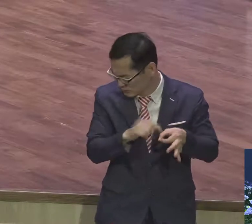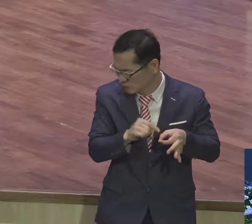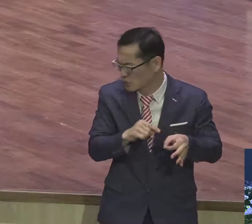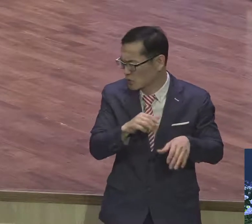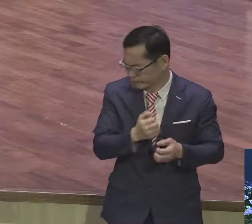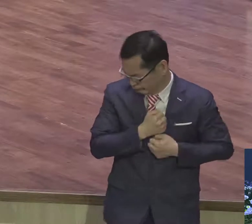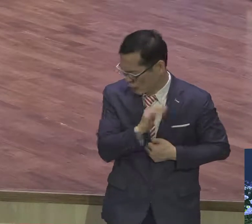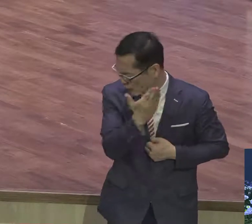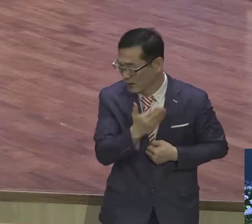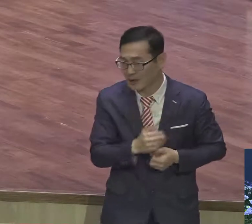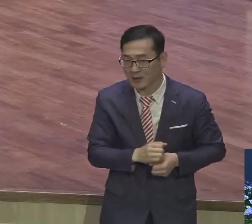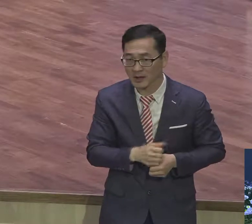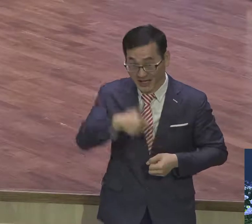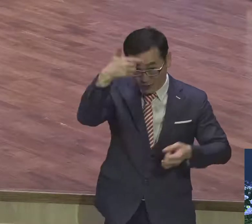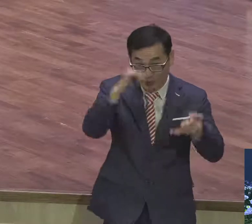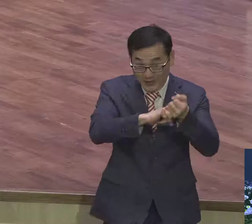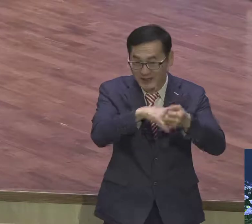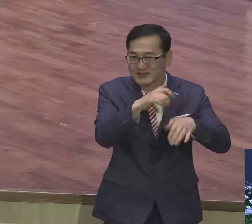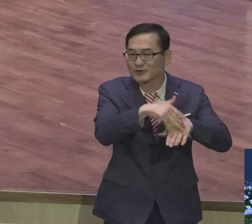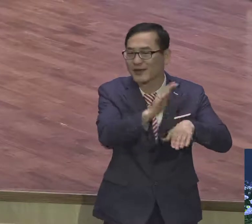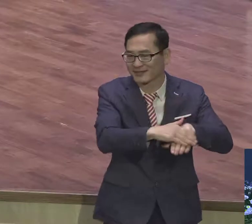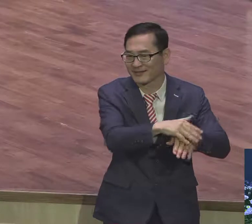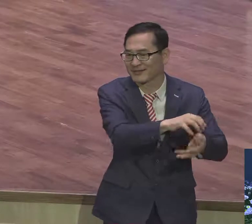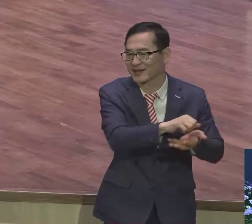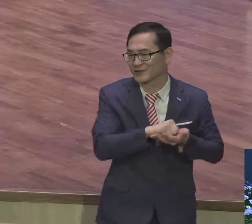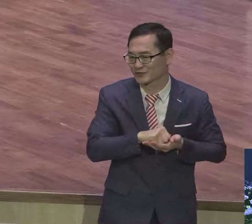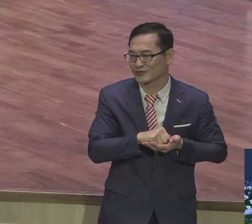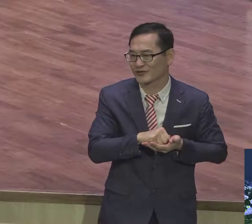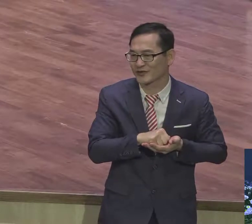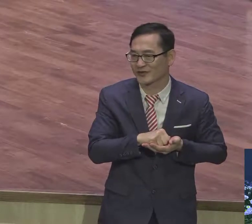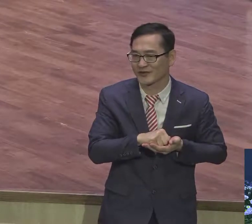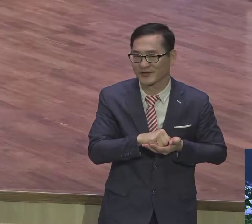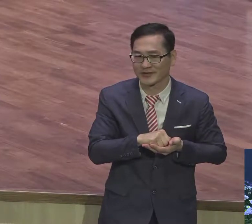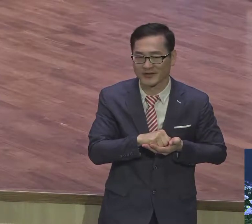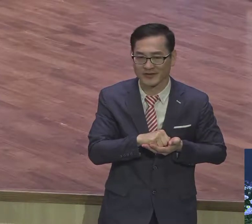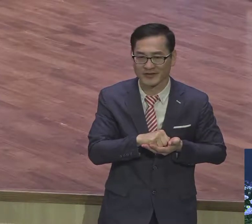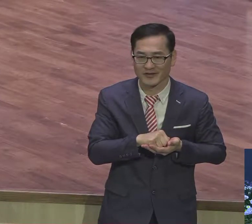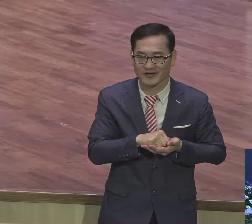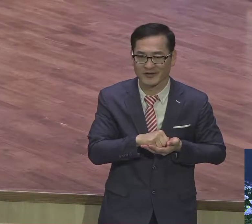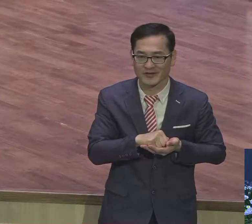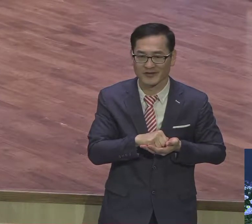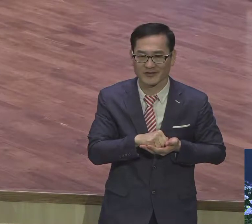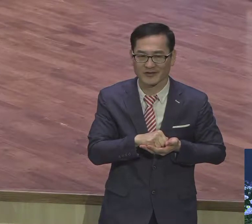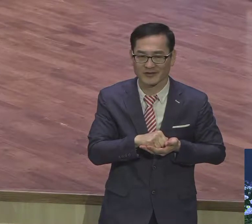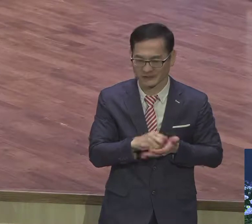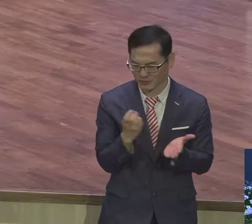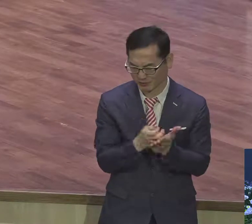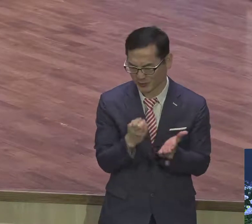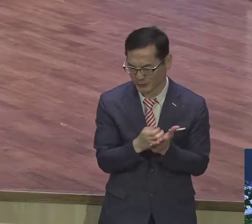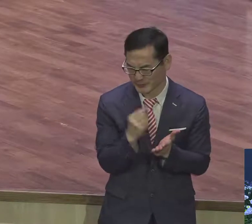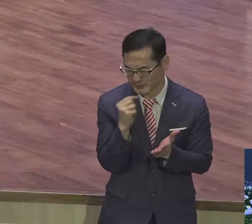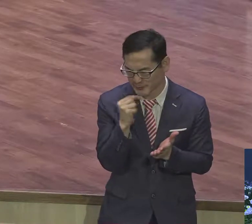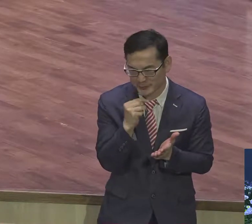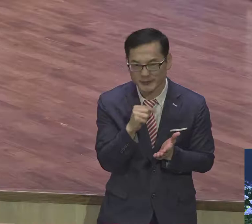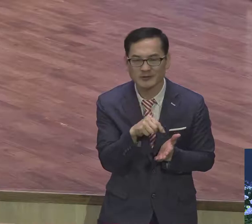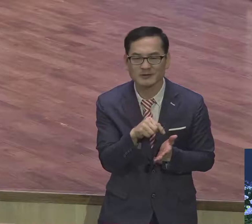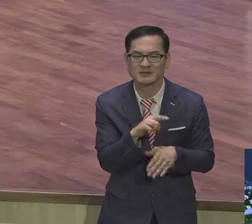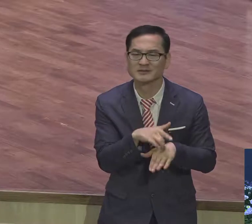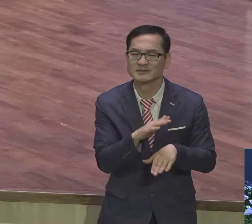구약적 사고방식 이걸 가지고 계속해서 주장합니다